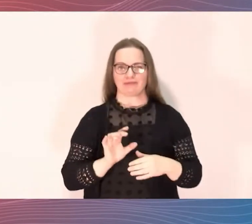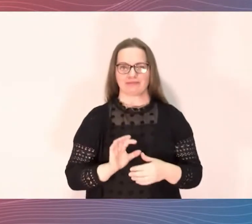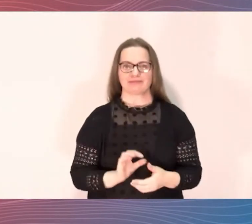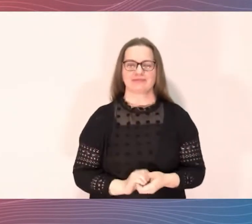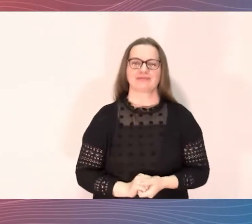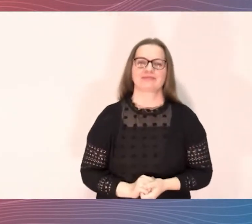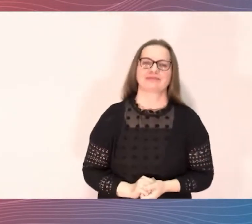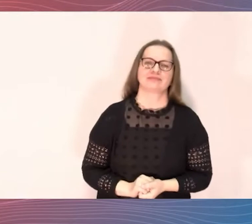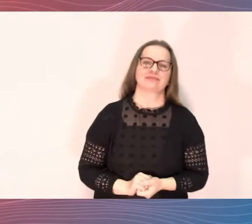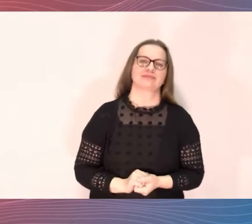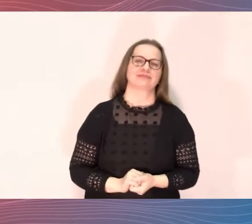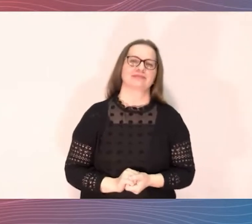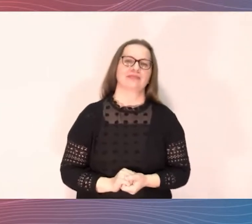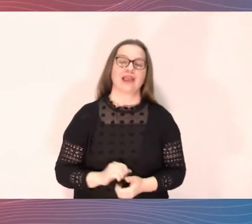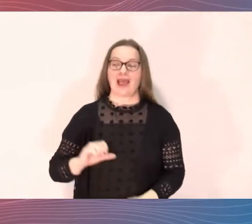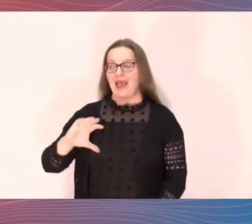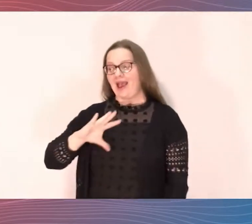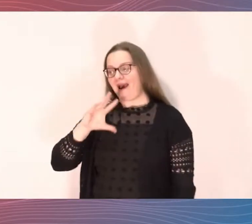CEAP África.